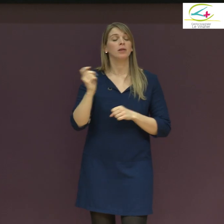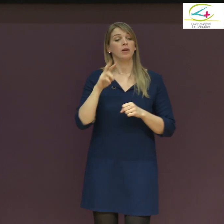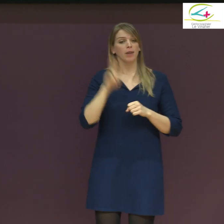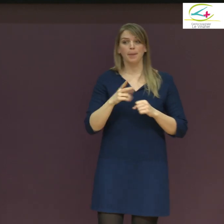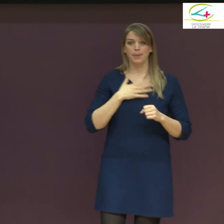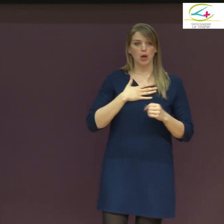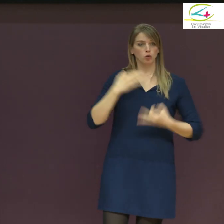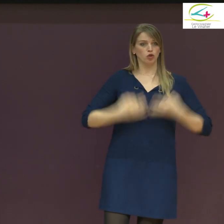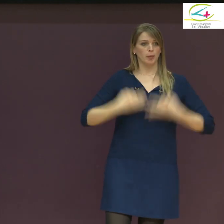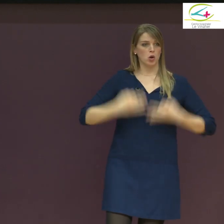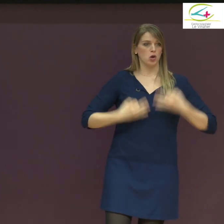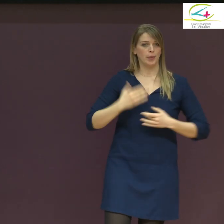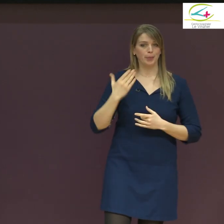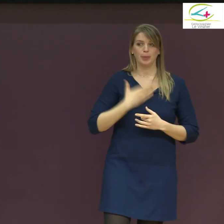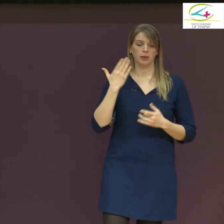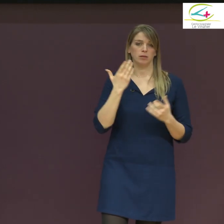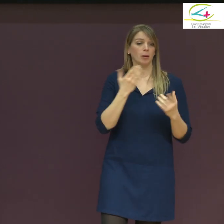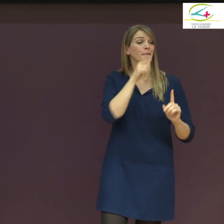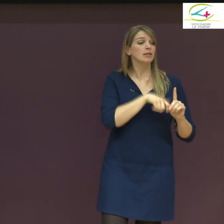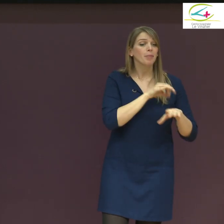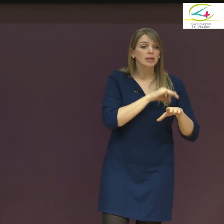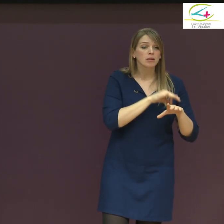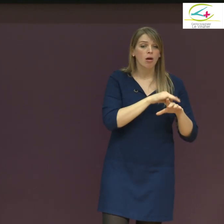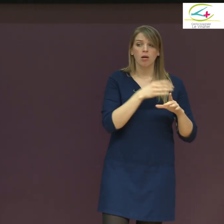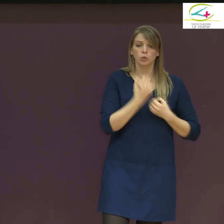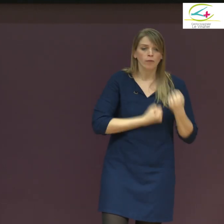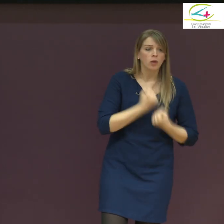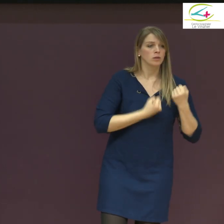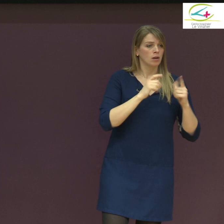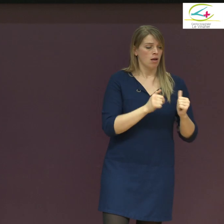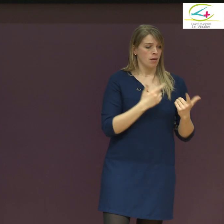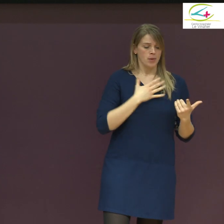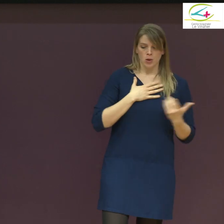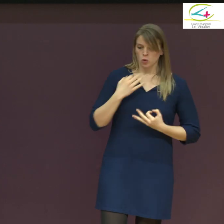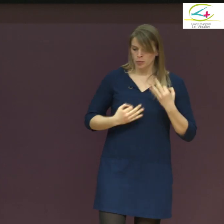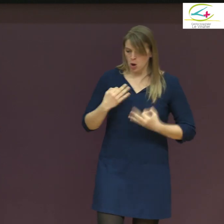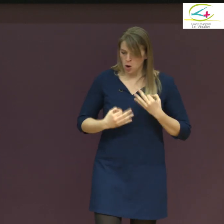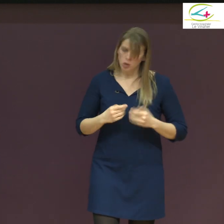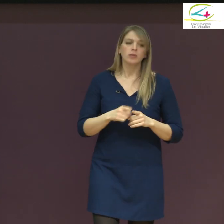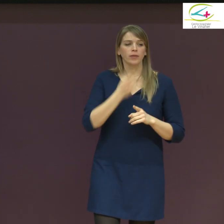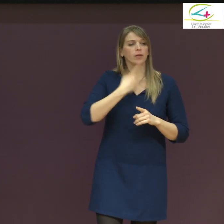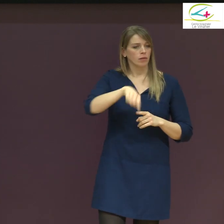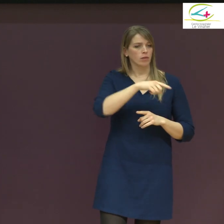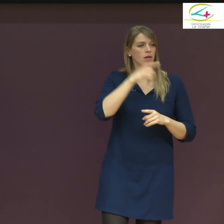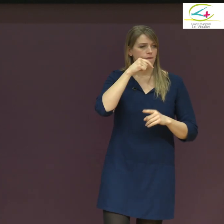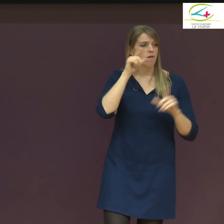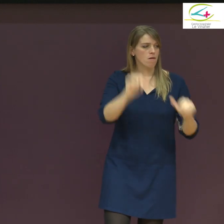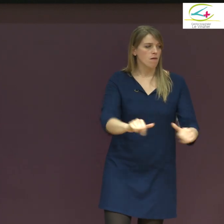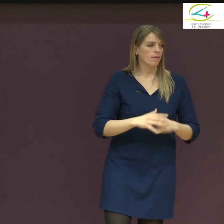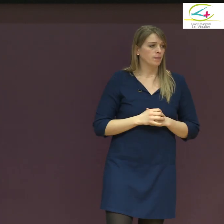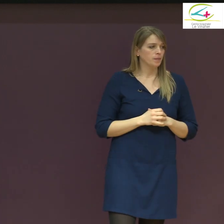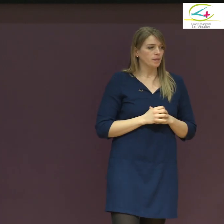temps, elle est constante chez les patients. Dès qu'ils rentrent dans le... Donc on a un gros effort à faire ça. Mais déjà